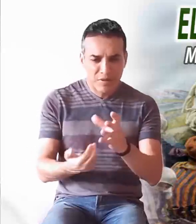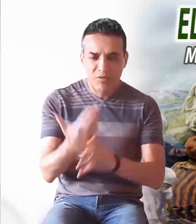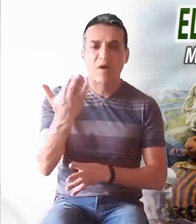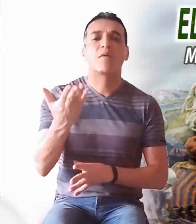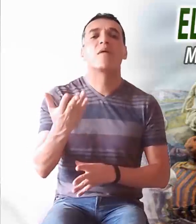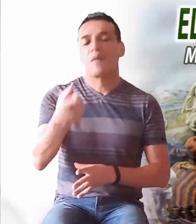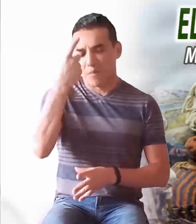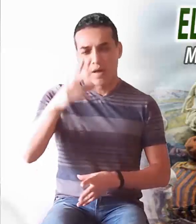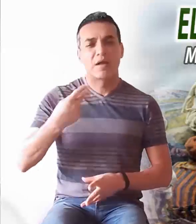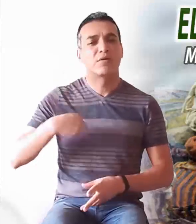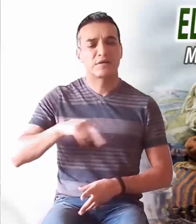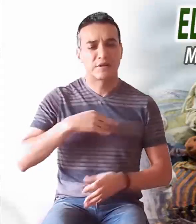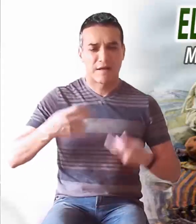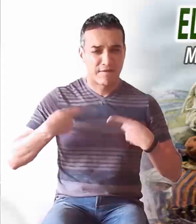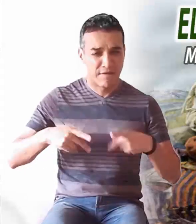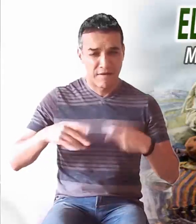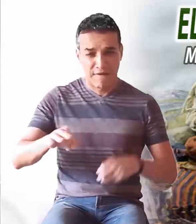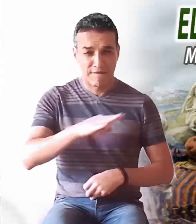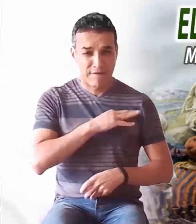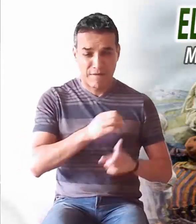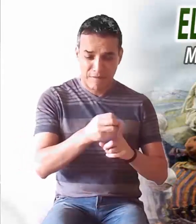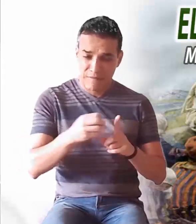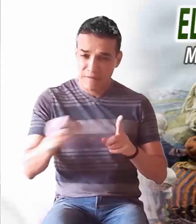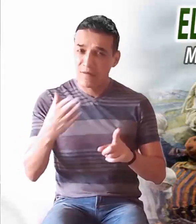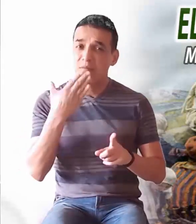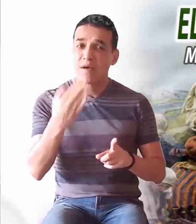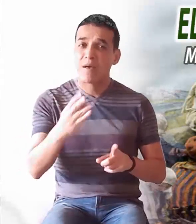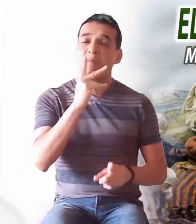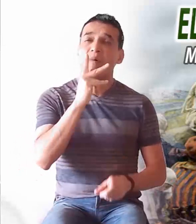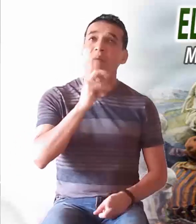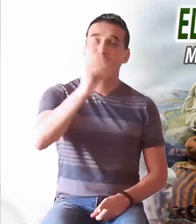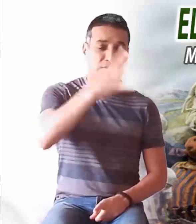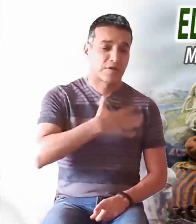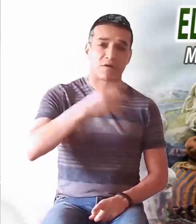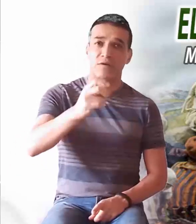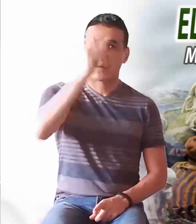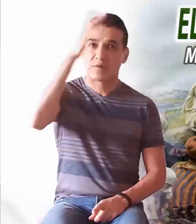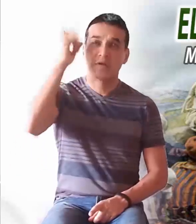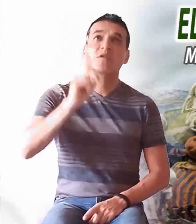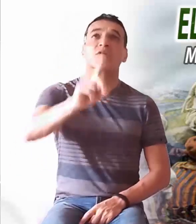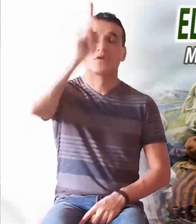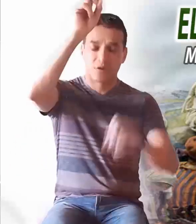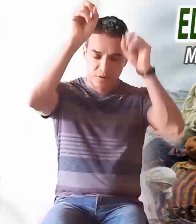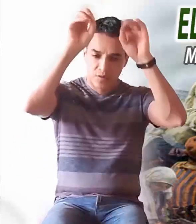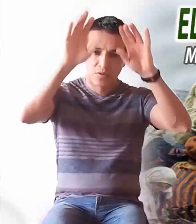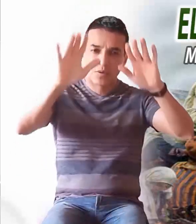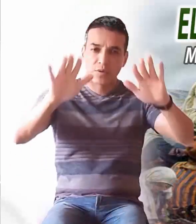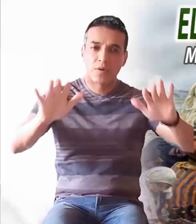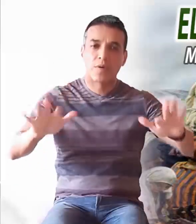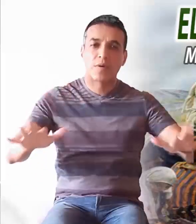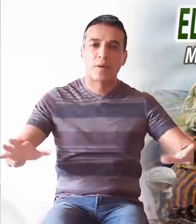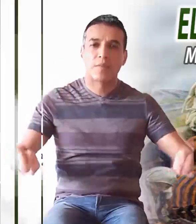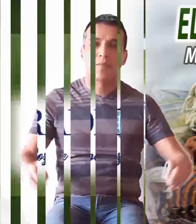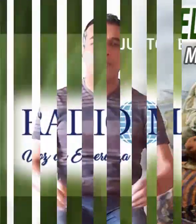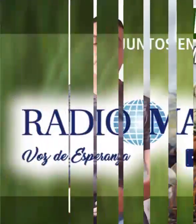con coherencia nuestra fe. El Señor te bendiga en nombre del Padre, y del Hijo, y del Espíritu Santo.